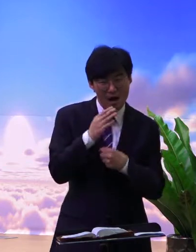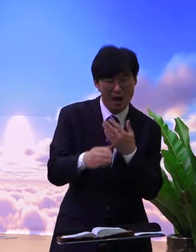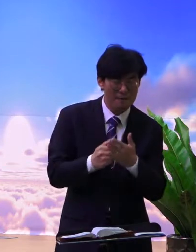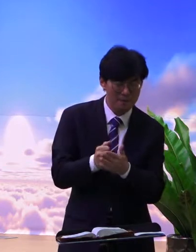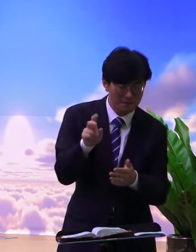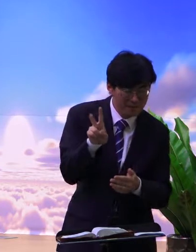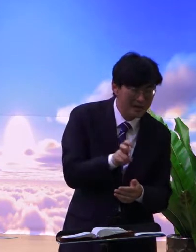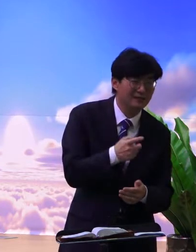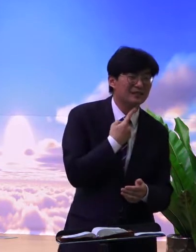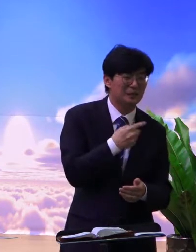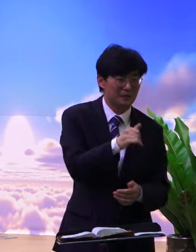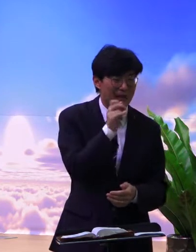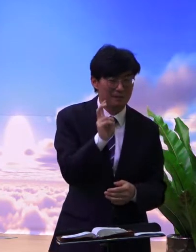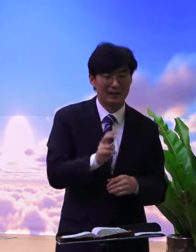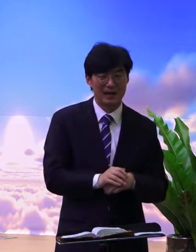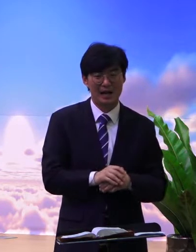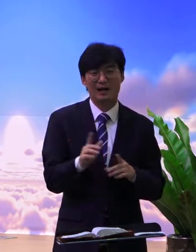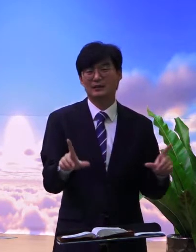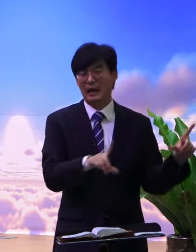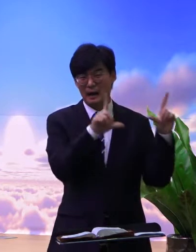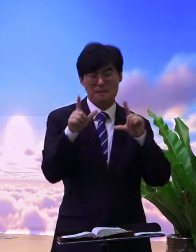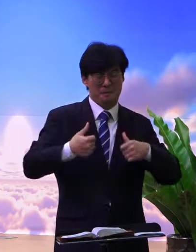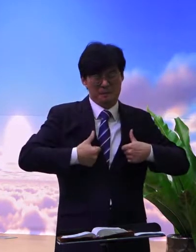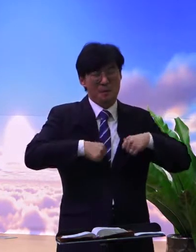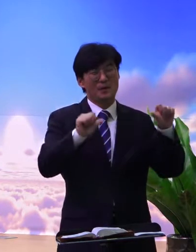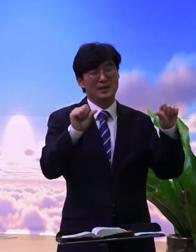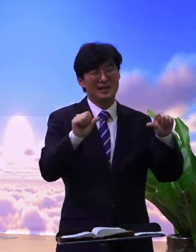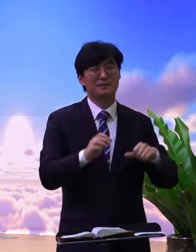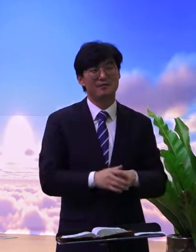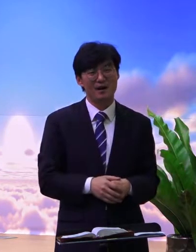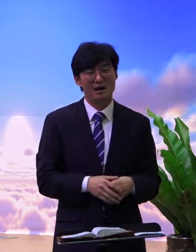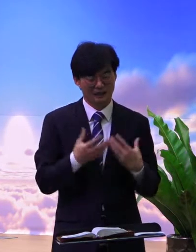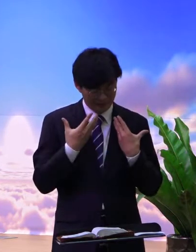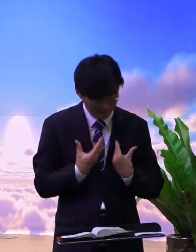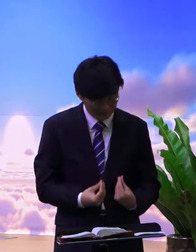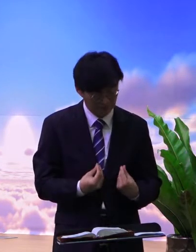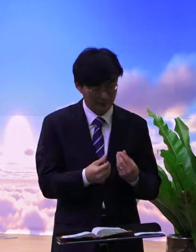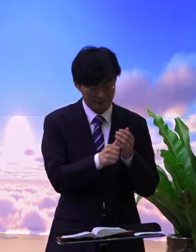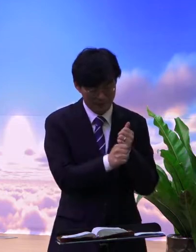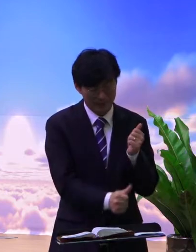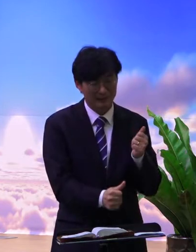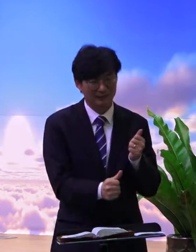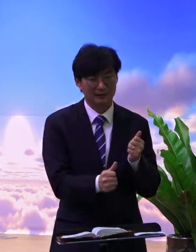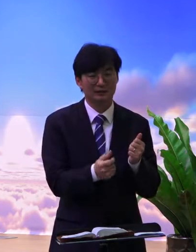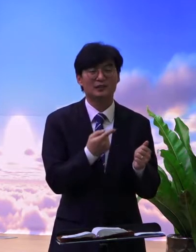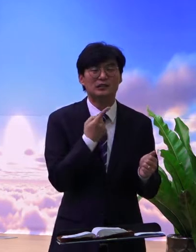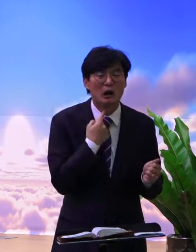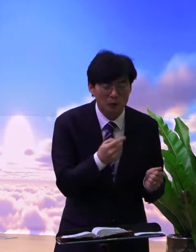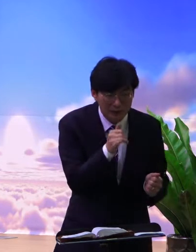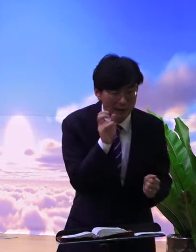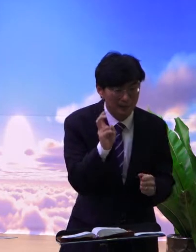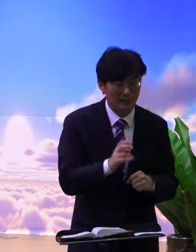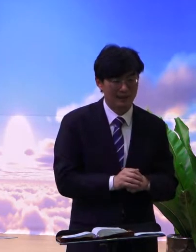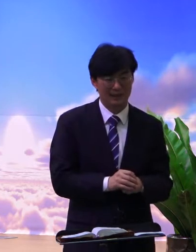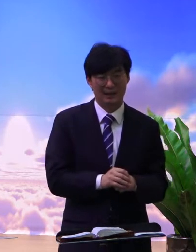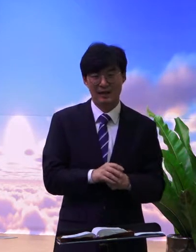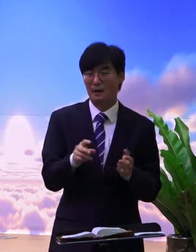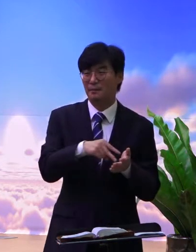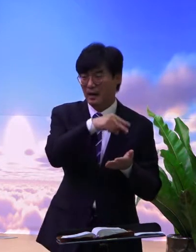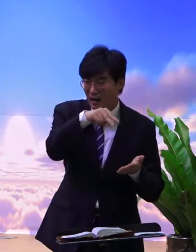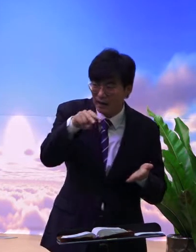되고 그리고 삶을 포기할 생각까지도 들었던 때가 있었을지 모르겠습니다. 헤어나올 수 없는 나락으로 떨어지는 것